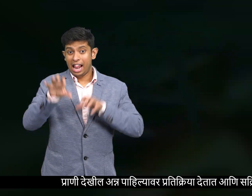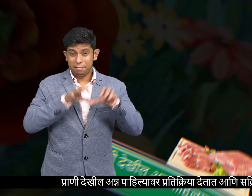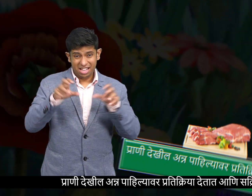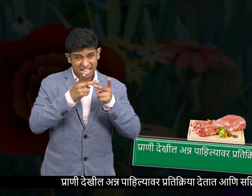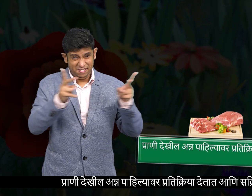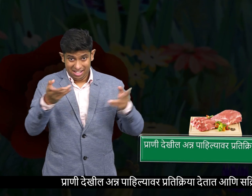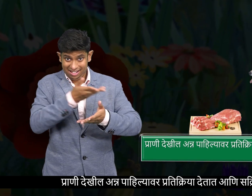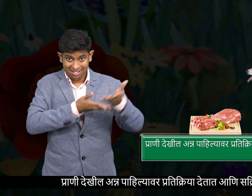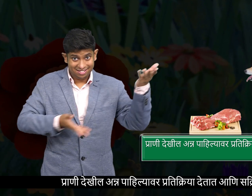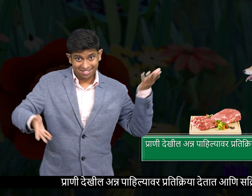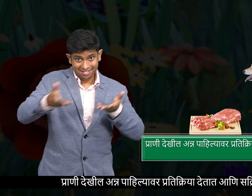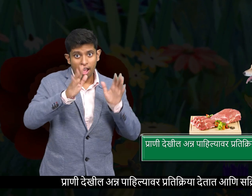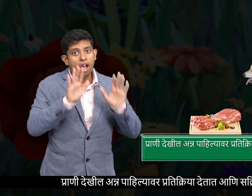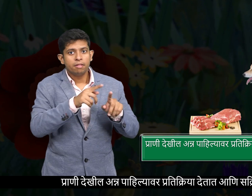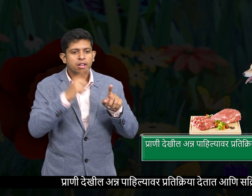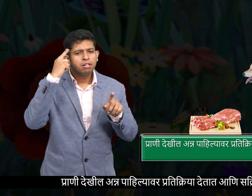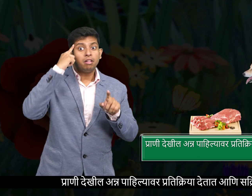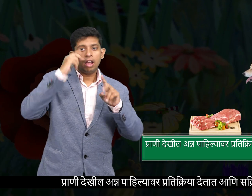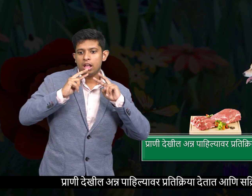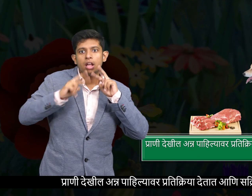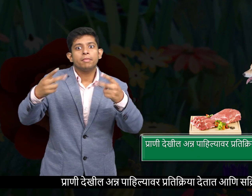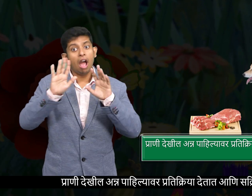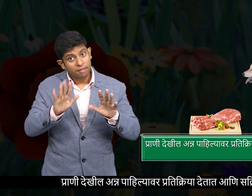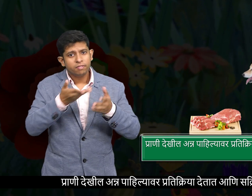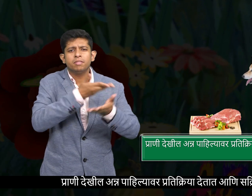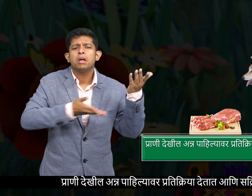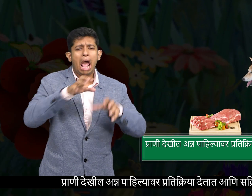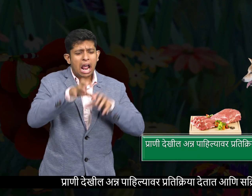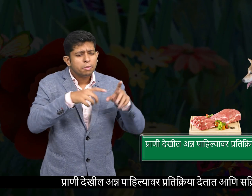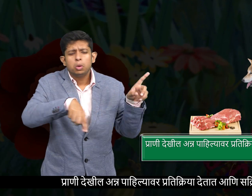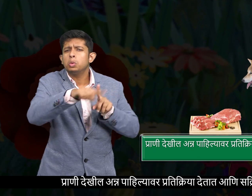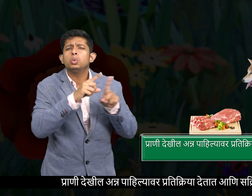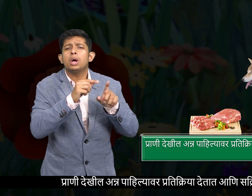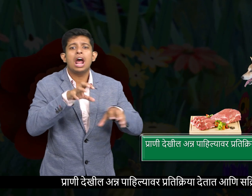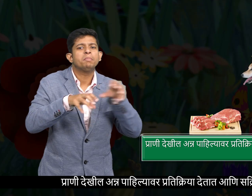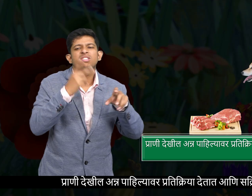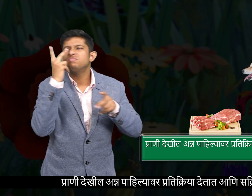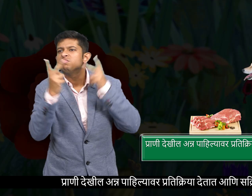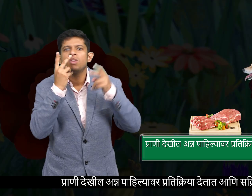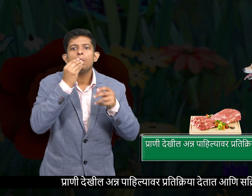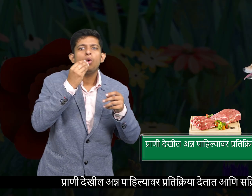प्राणी देखील अन्न पाहिल्यावर प्रतिक्रिया देतात आणि सक्रिय होतात.